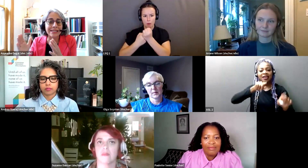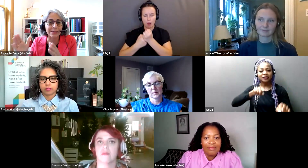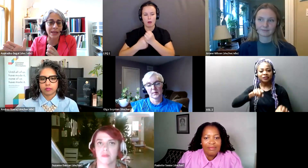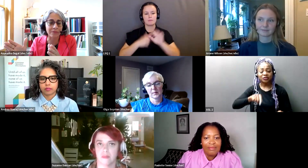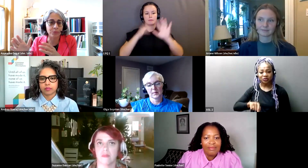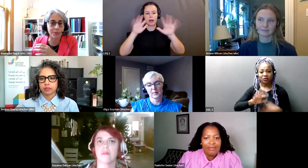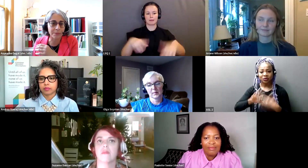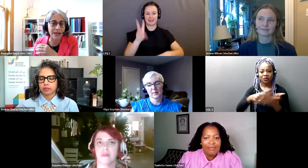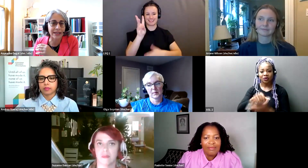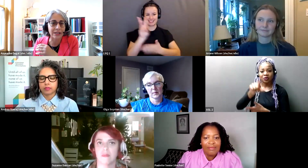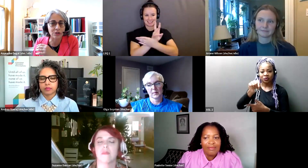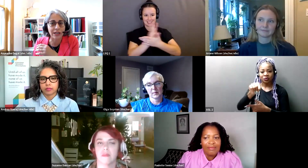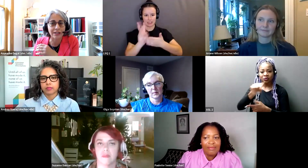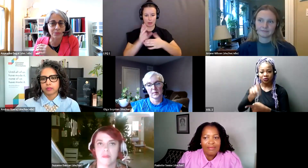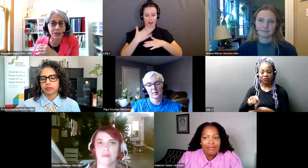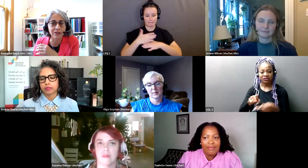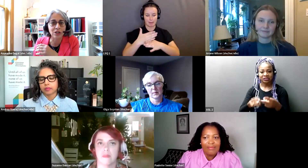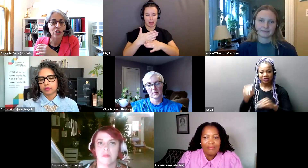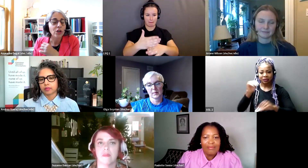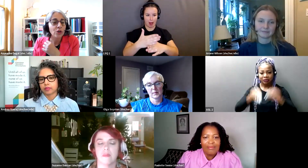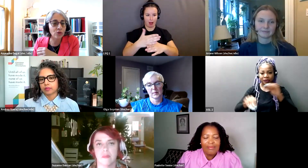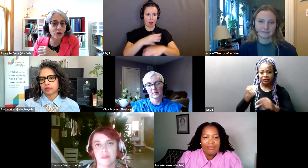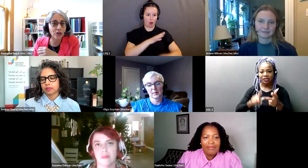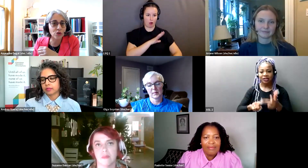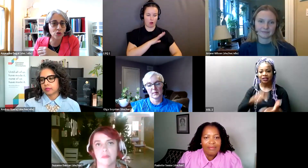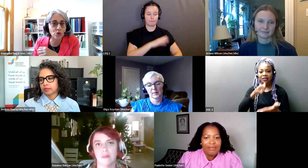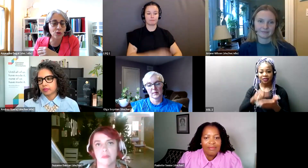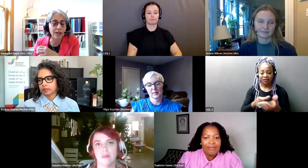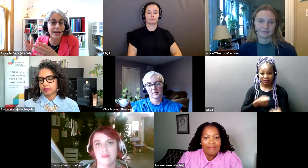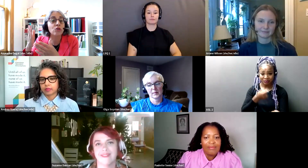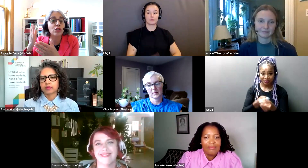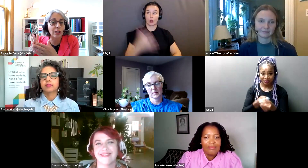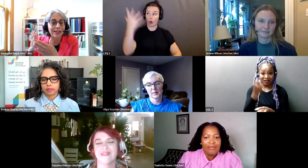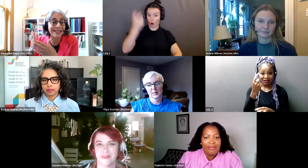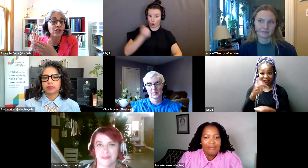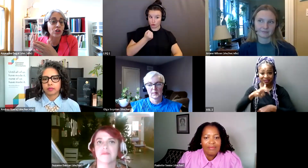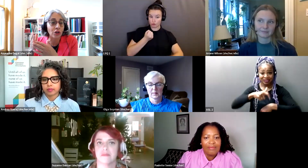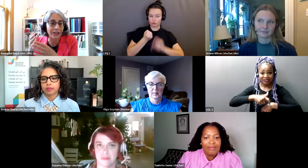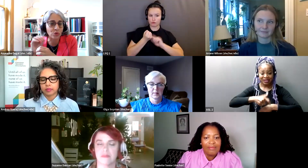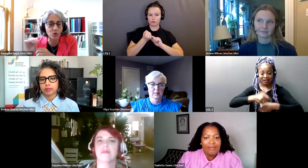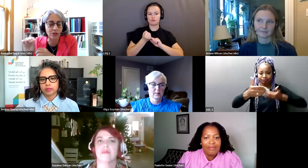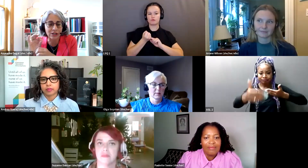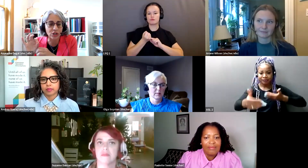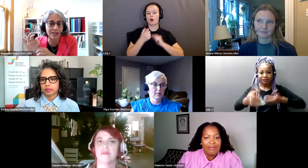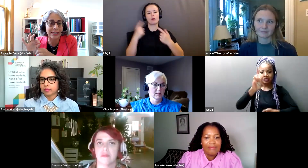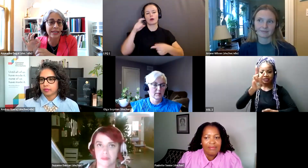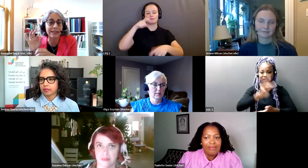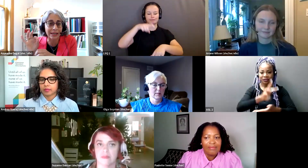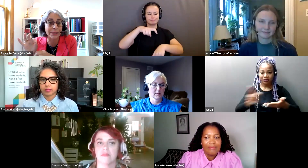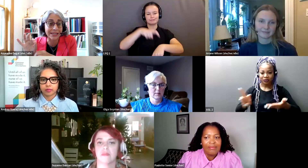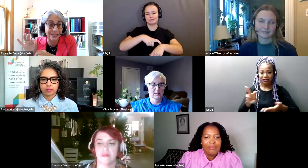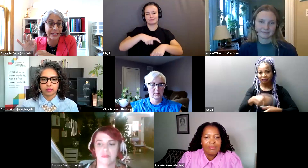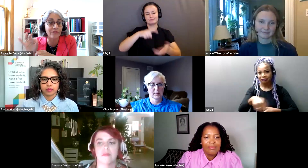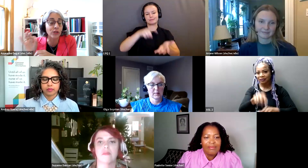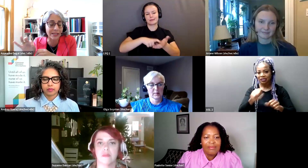normalement 6 semaines pour préparer la demande. Une fois reçue, il y a une date de tombée, toujours un échéancier